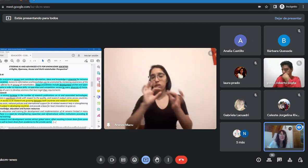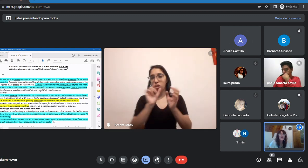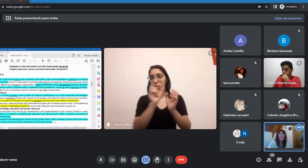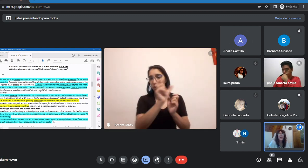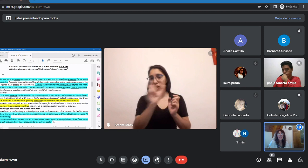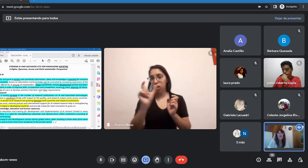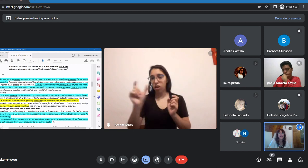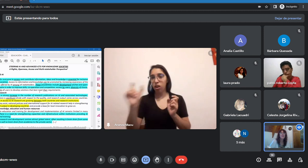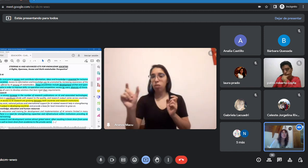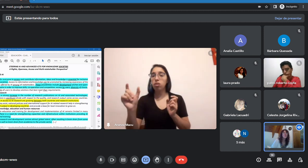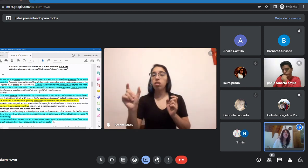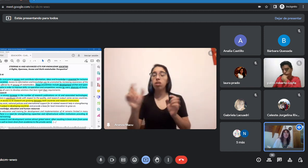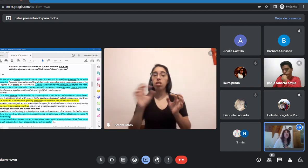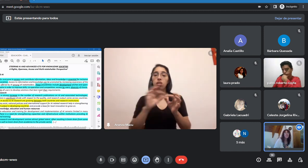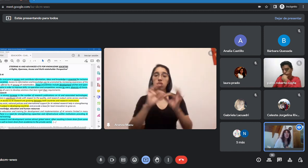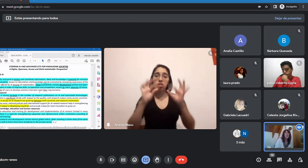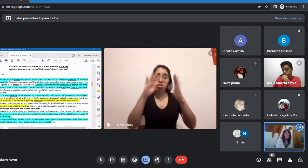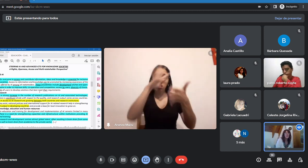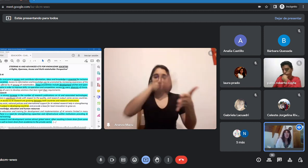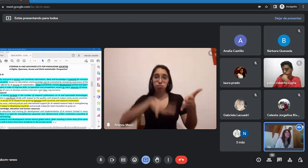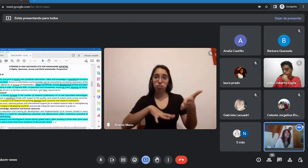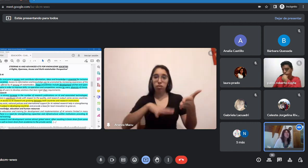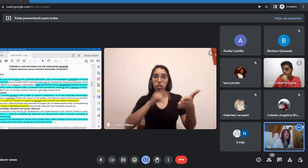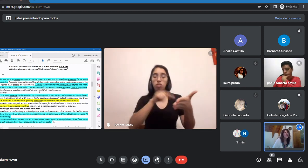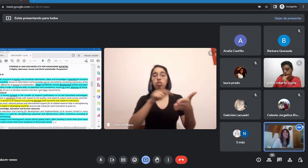subí en YouTube y también